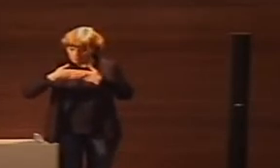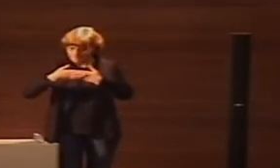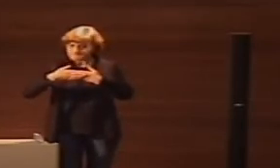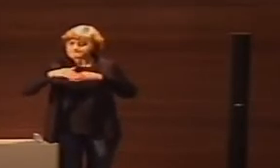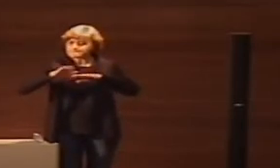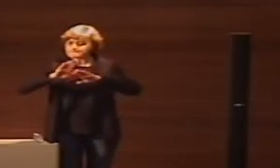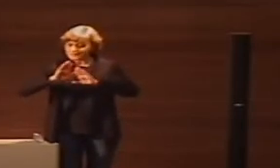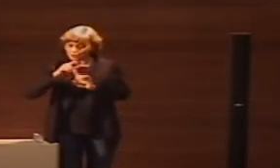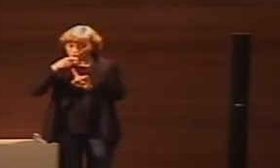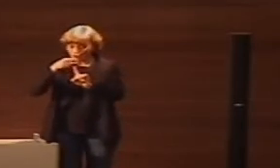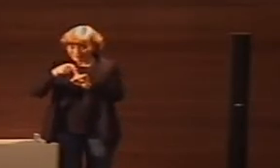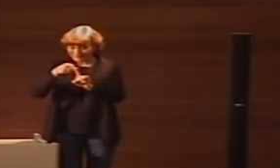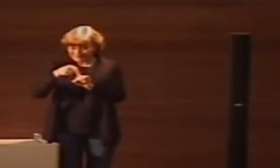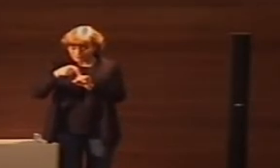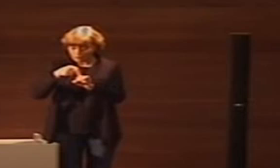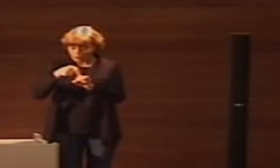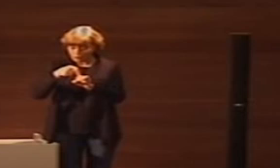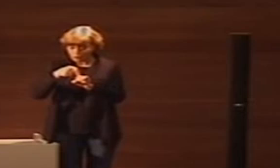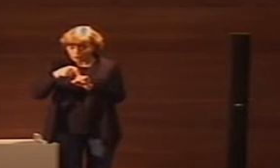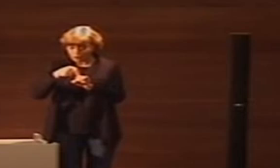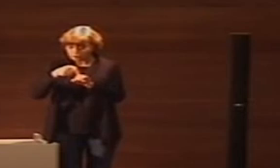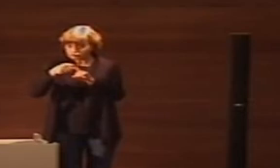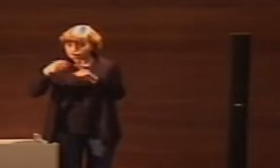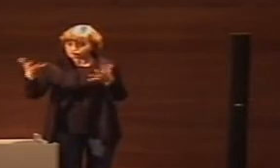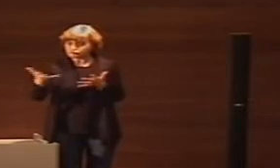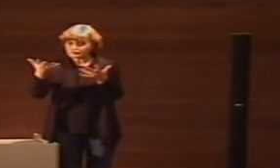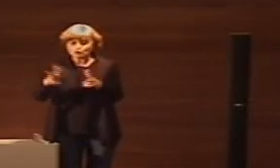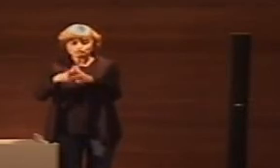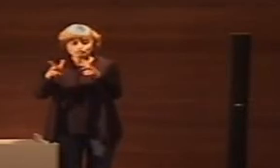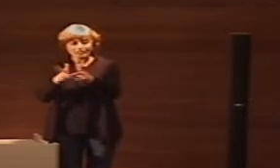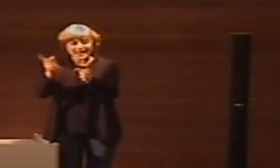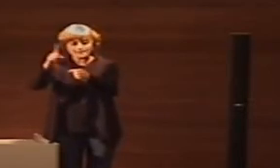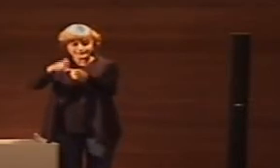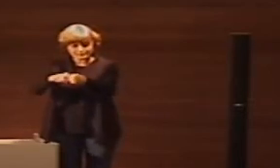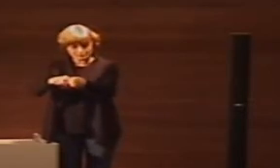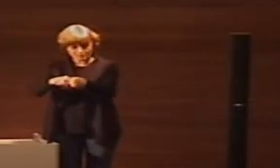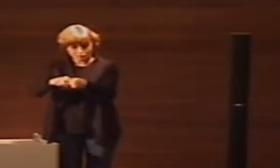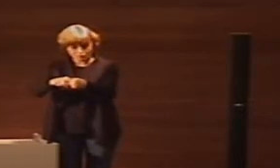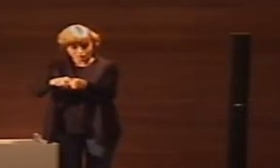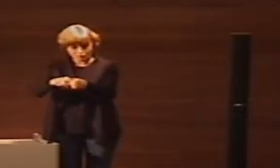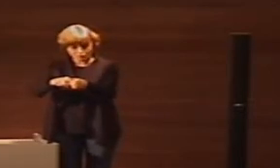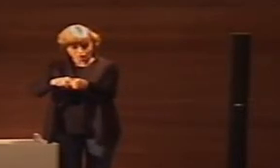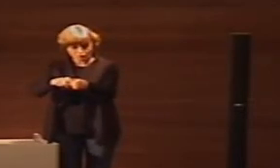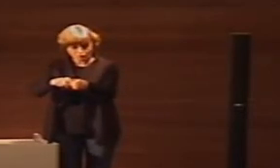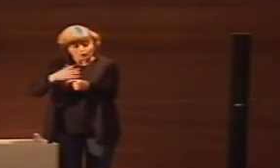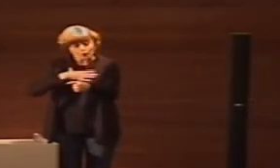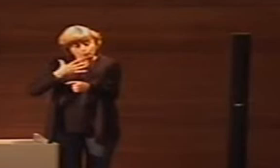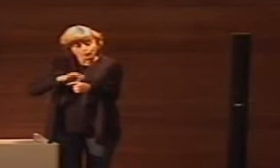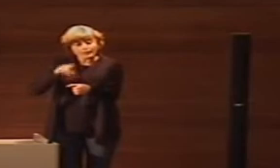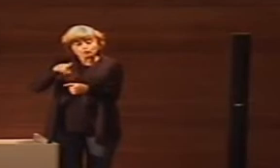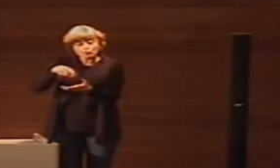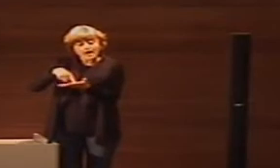hacer que la tasa de residuos dependa, ¿no?, de la participación, ya sea para que pagar por generar o